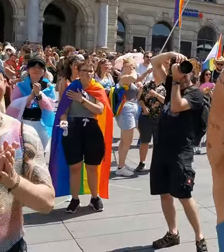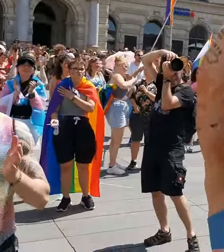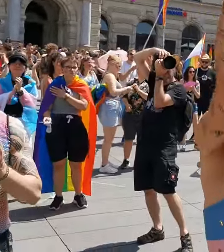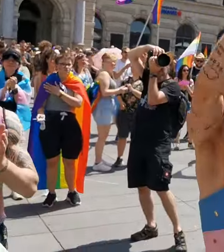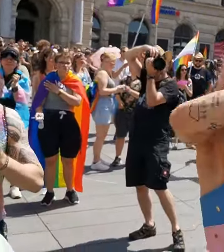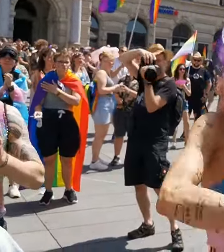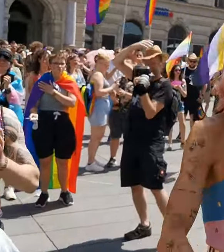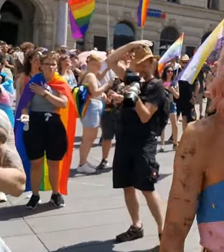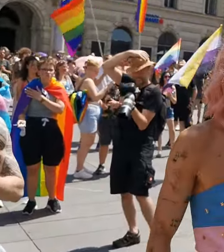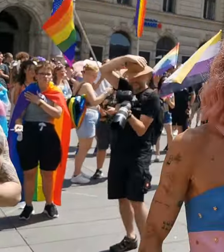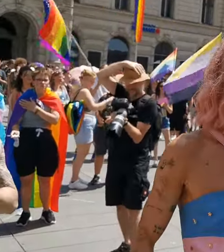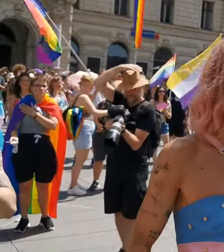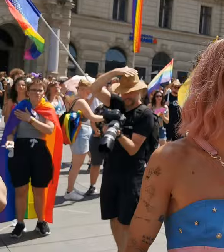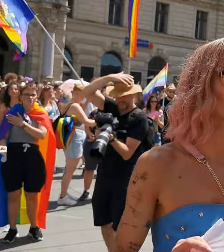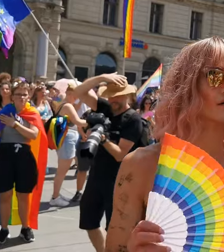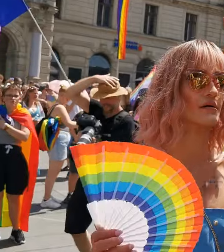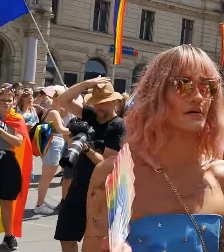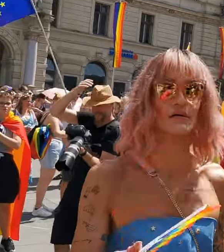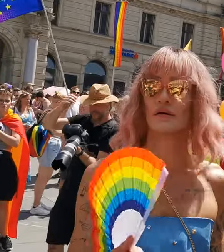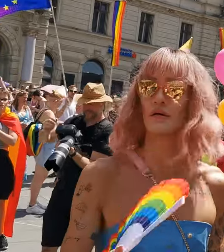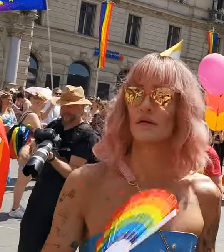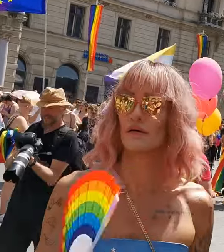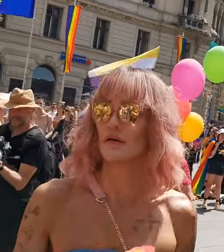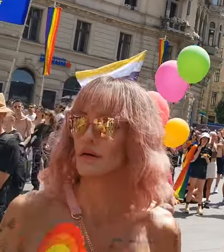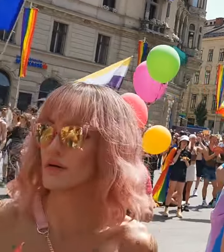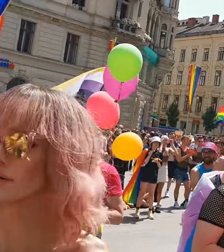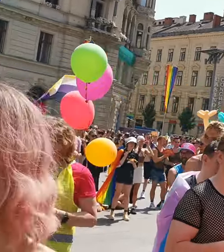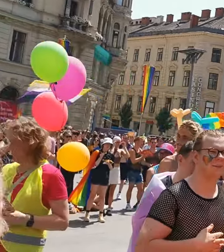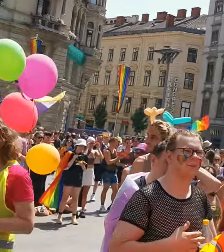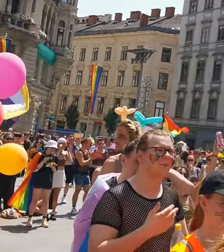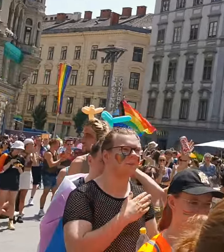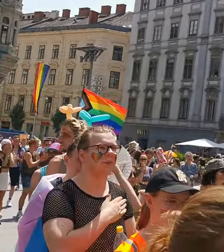Jetzt noch viel Spaß bei euch allen.